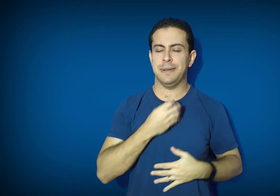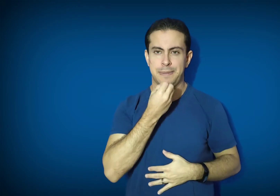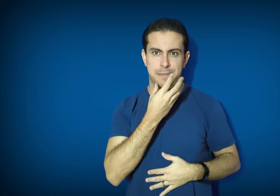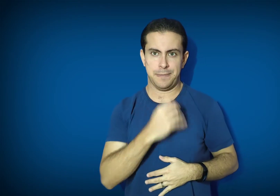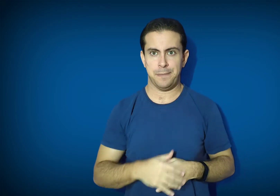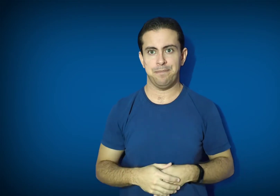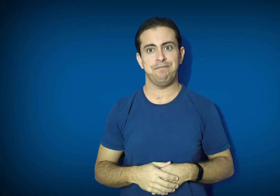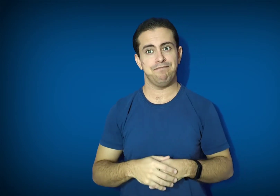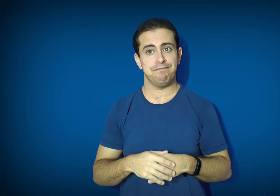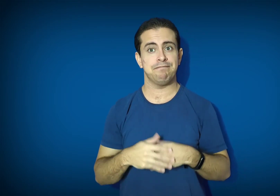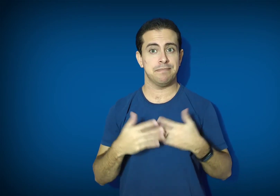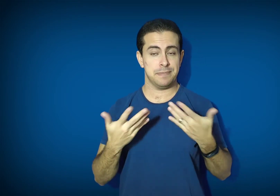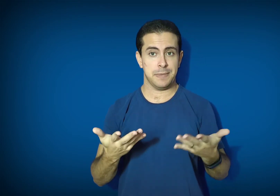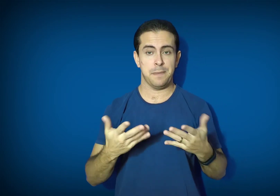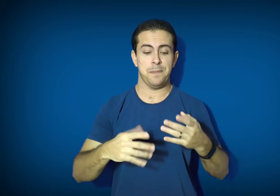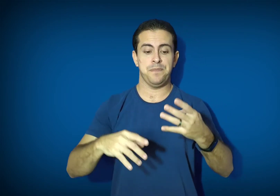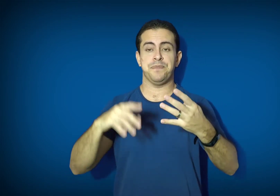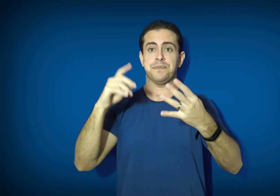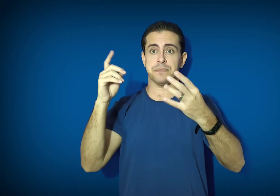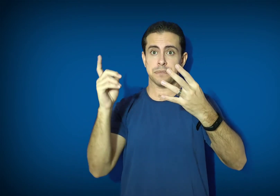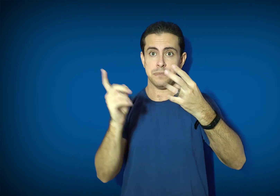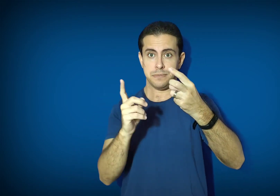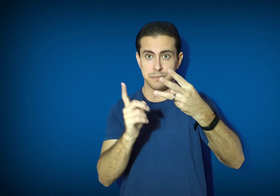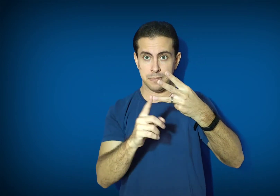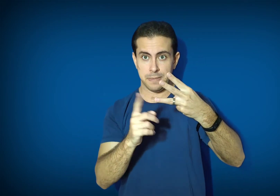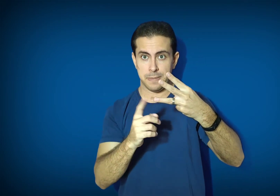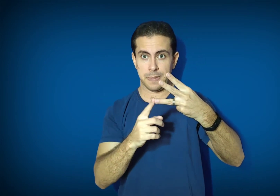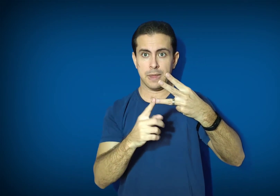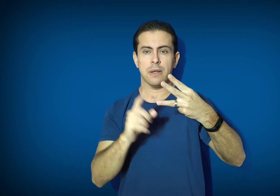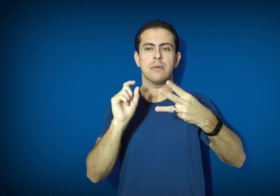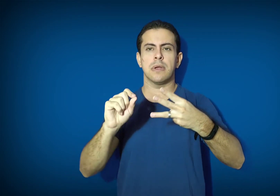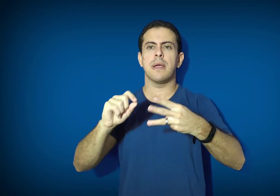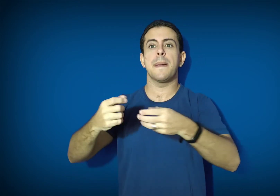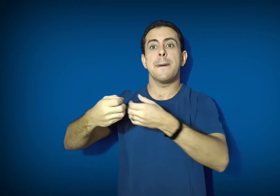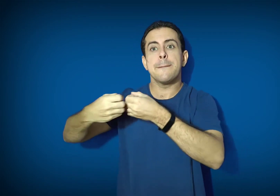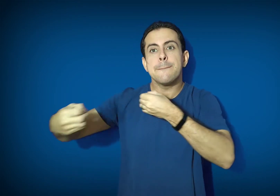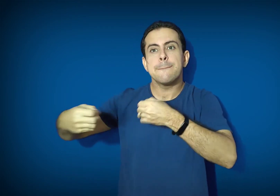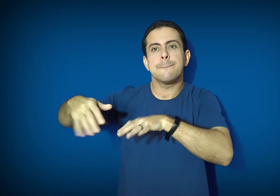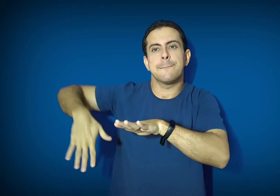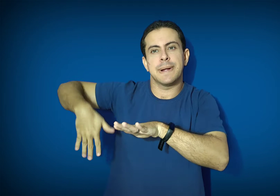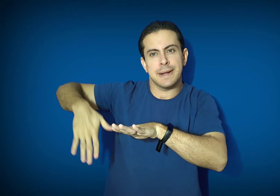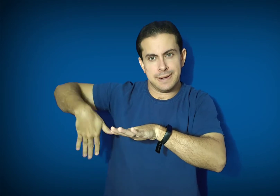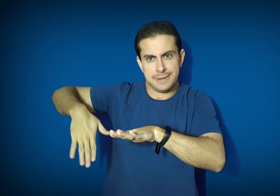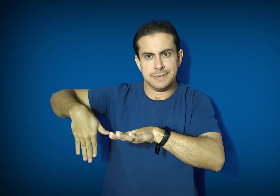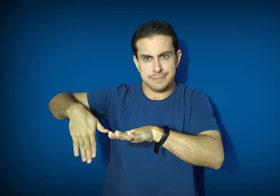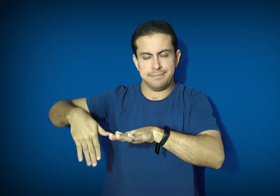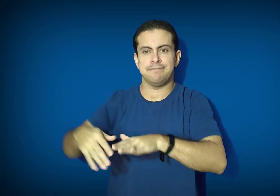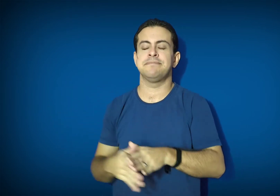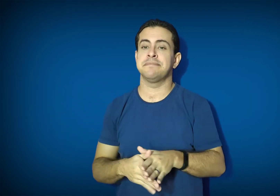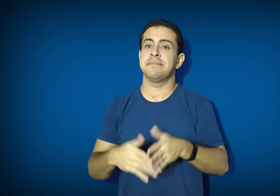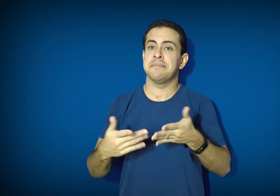é quente. Onde tem vegetação, é mais frio. Agora, a proximidade do mar.